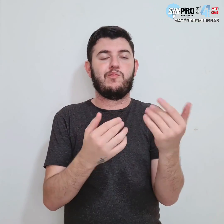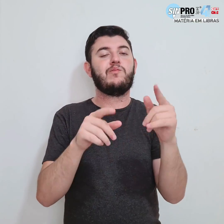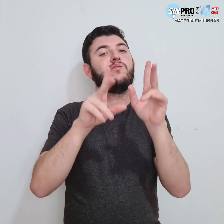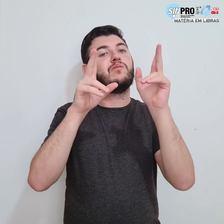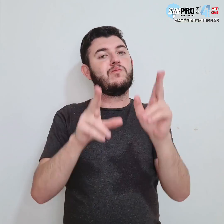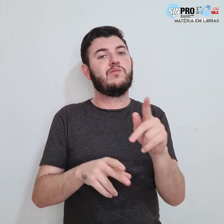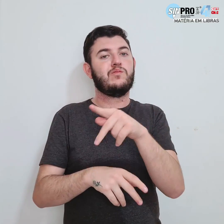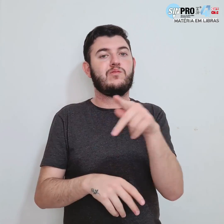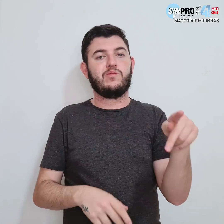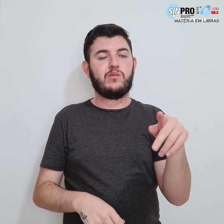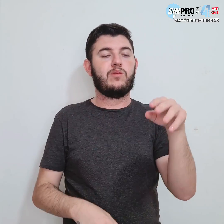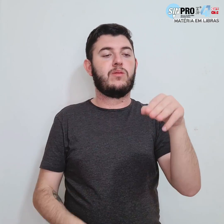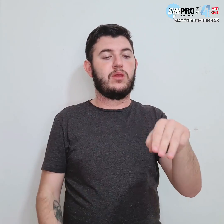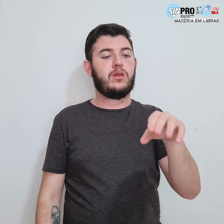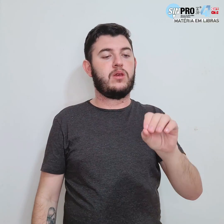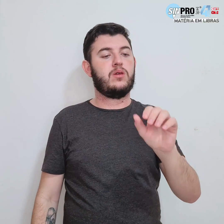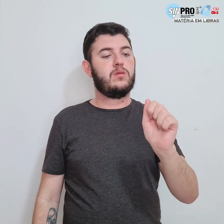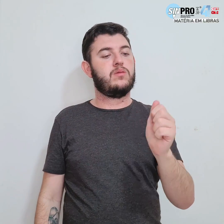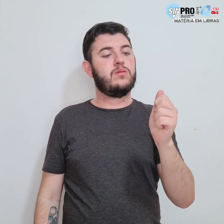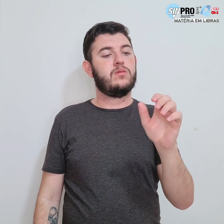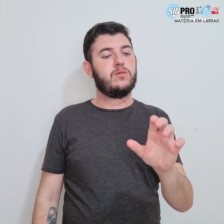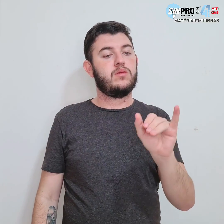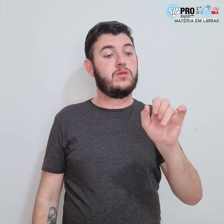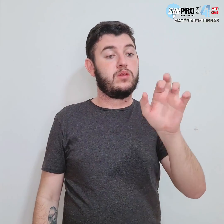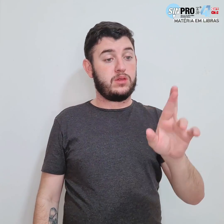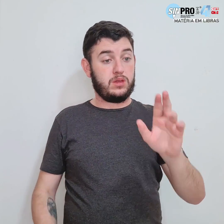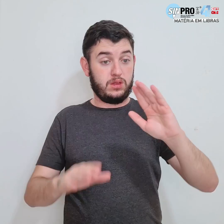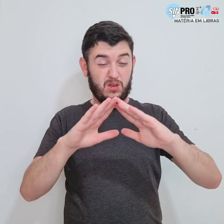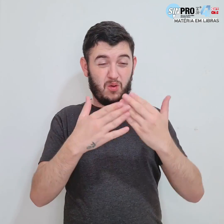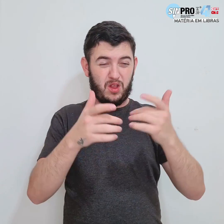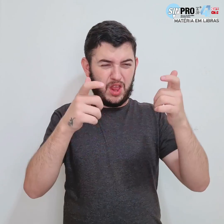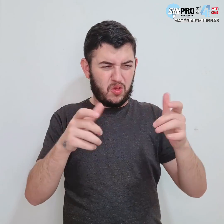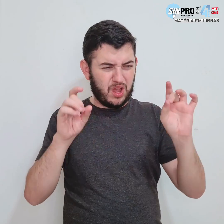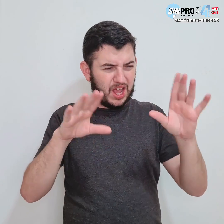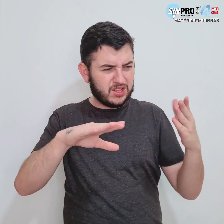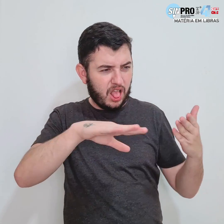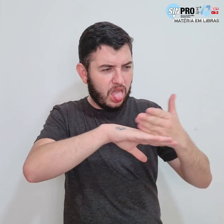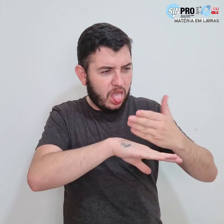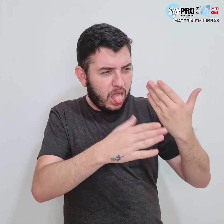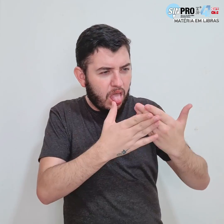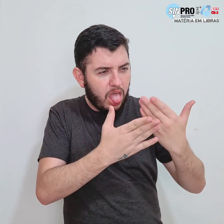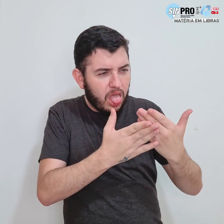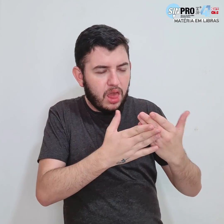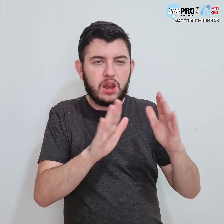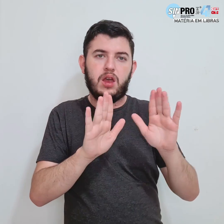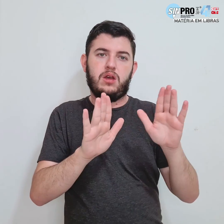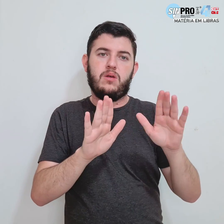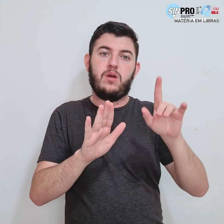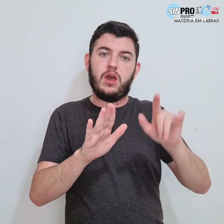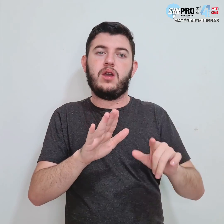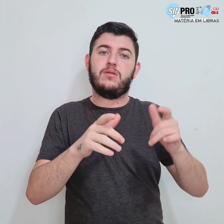adolescentes. Como disse o educador Moacir Gadotti, a escola não é só um lugar para estudar, mas para se